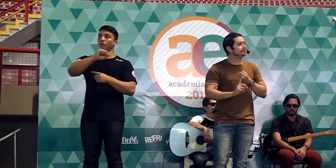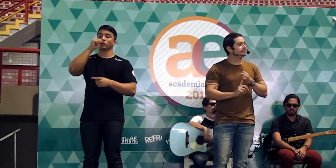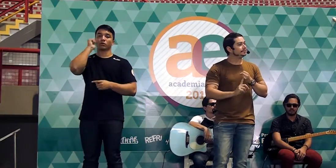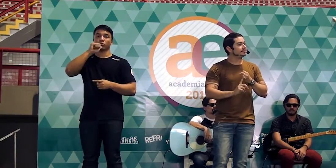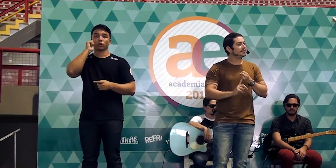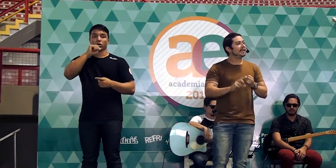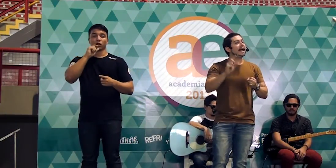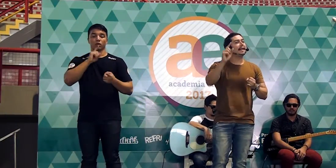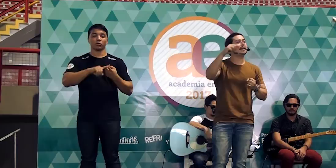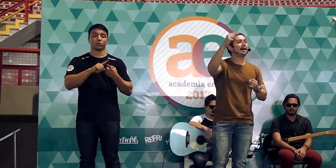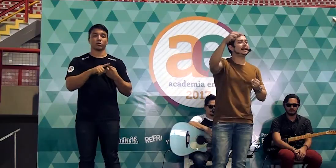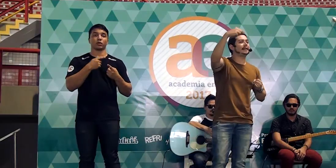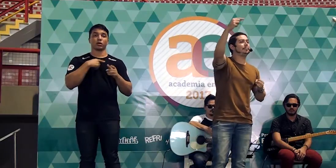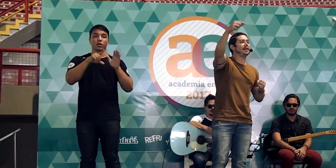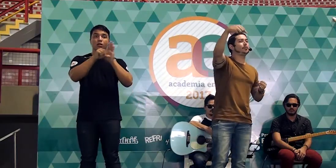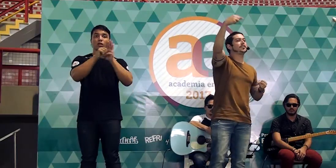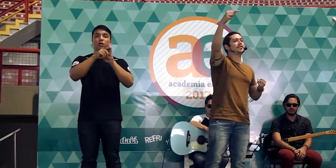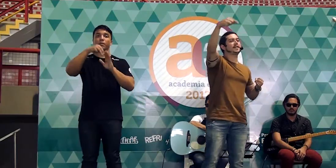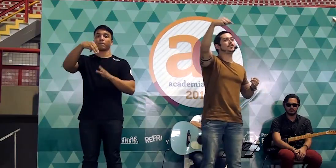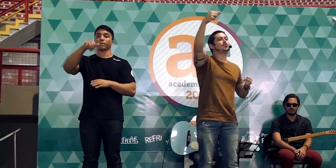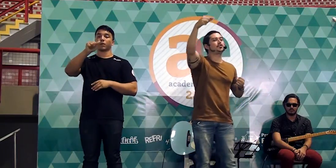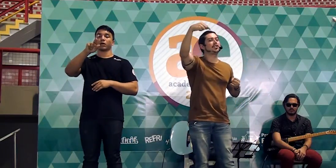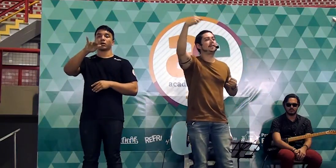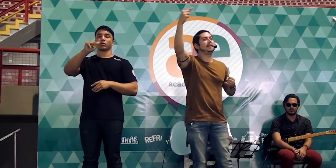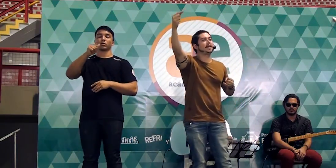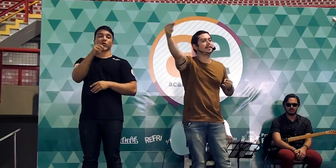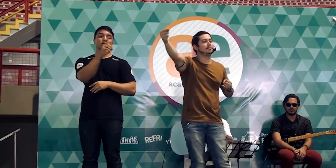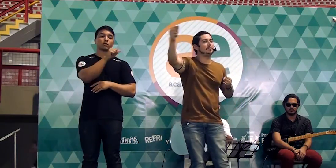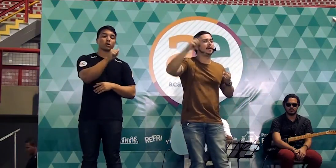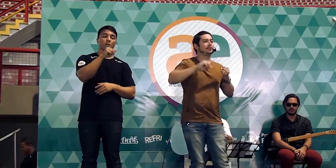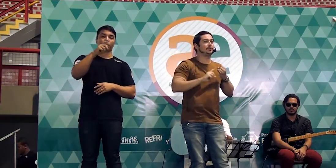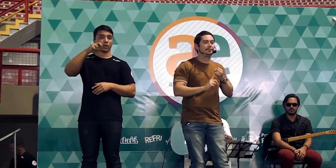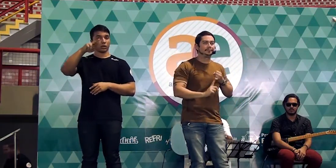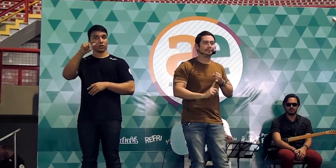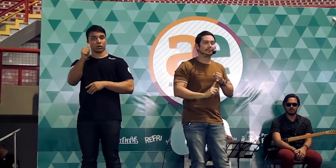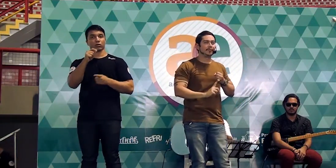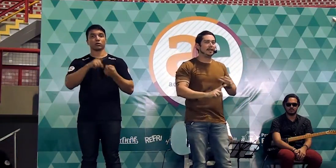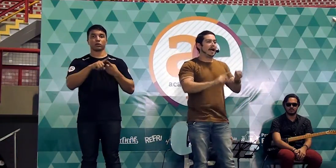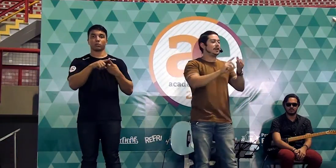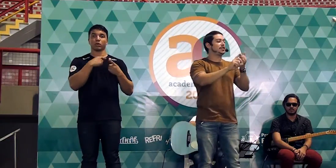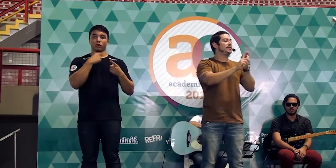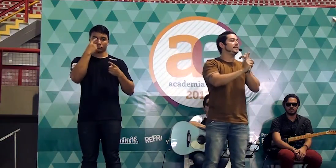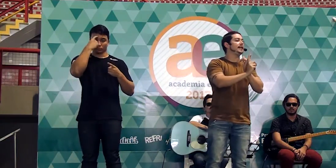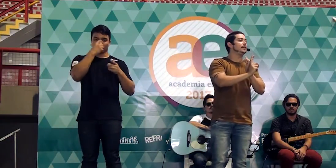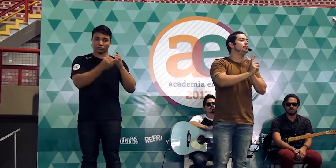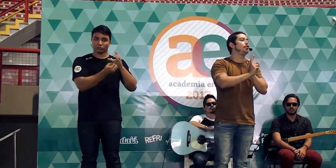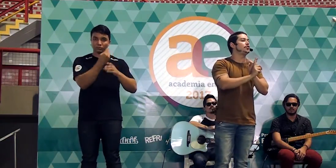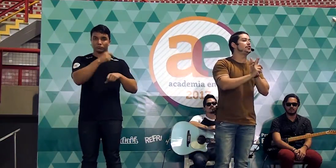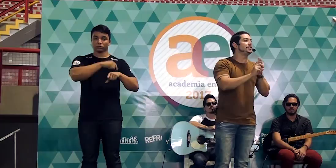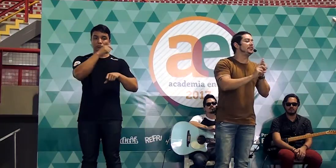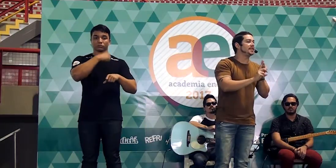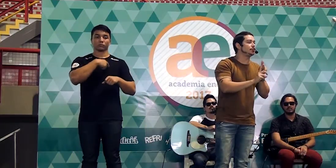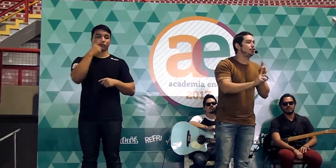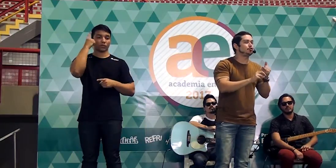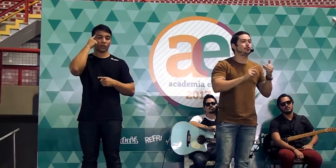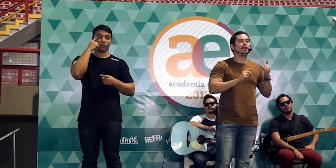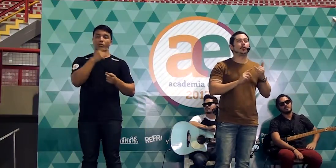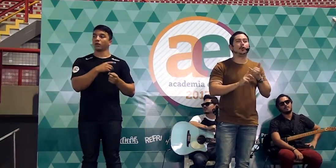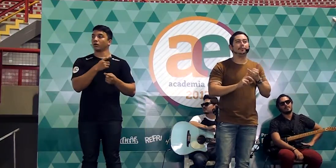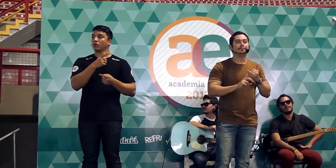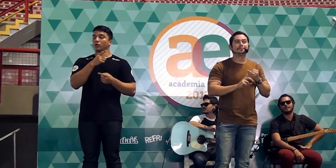Mulher. A Lei da Maria da Penha começou a ser discutida nesse momento. A gente vai ter um Código de Defesa